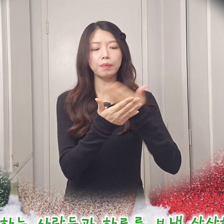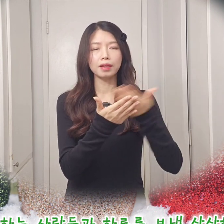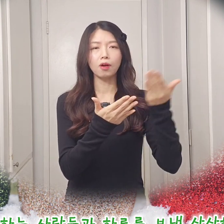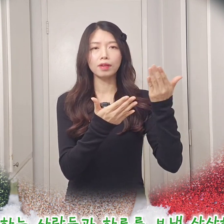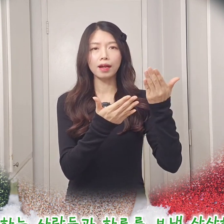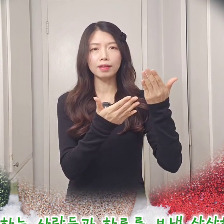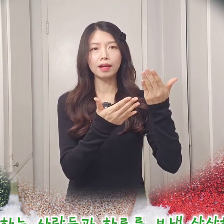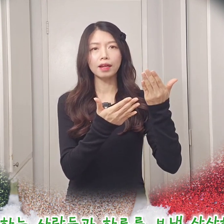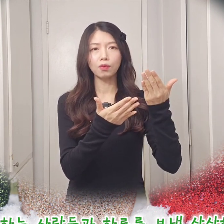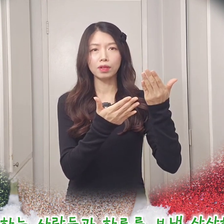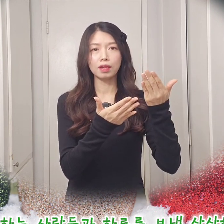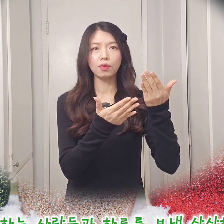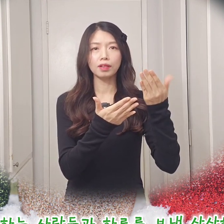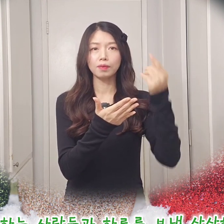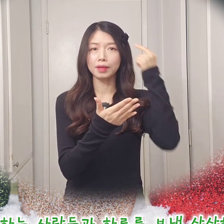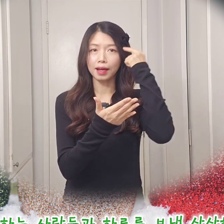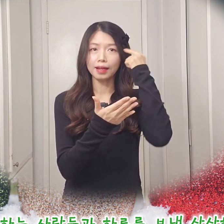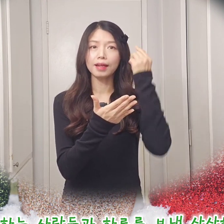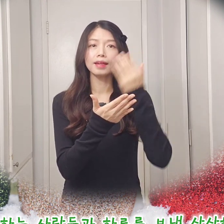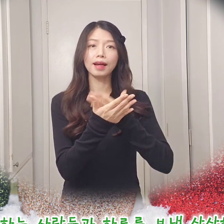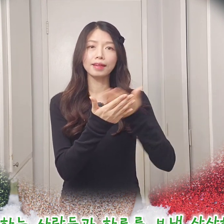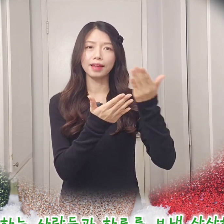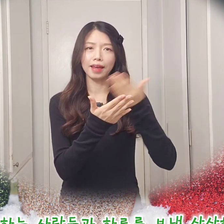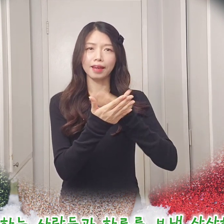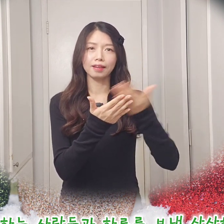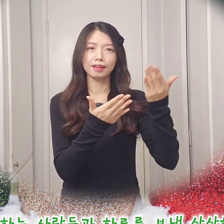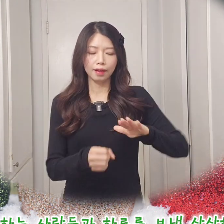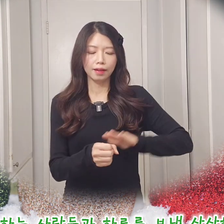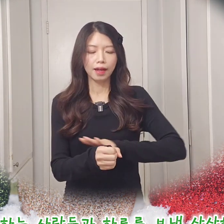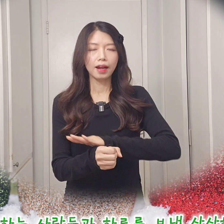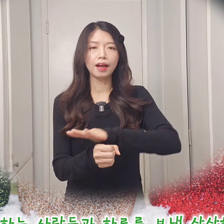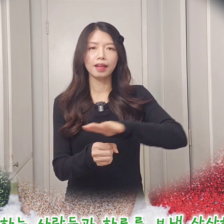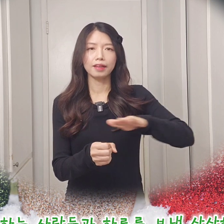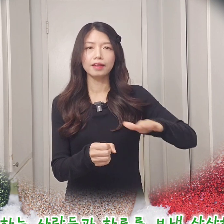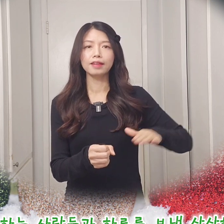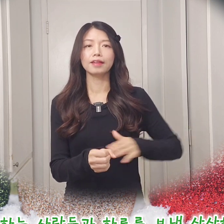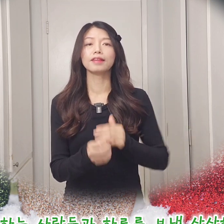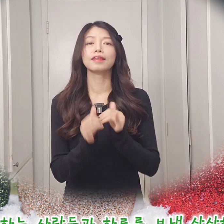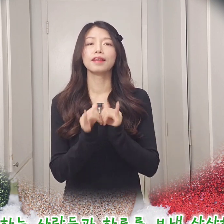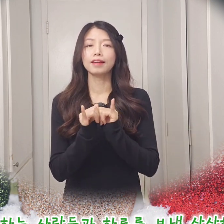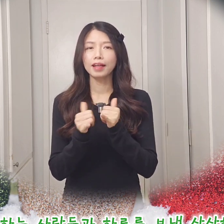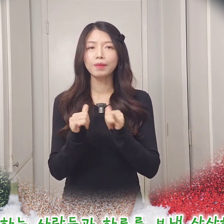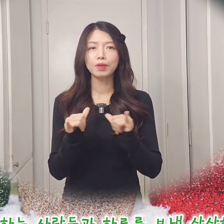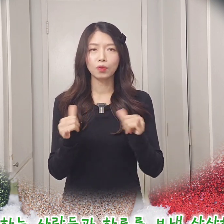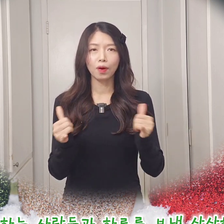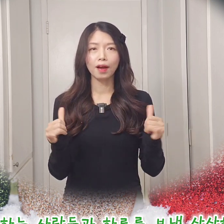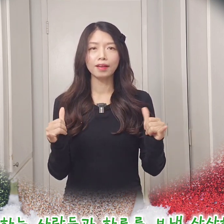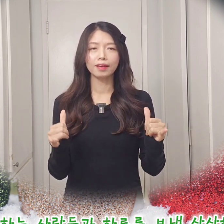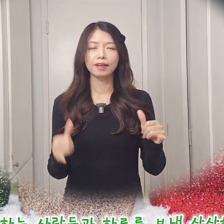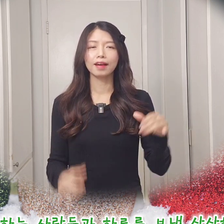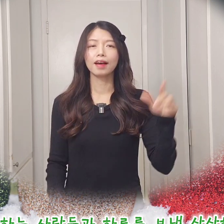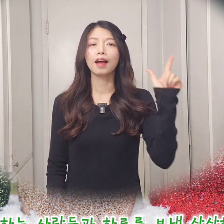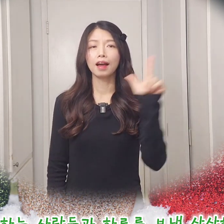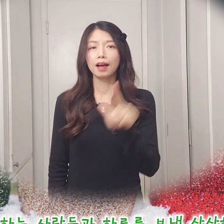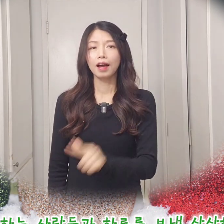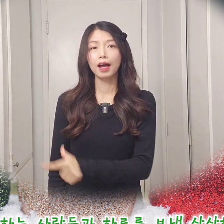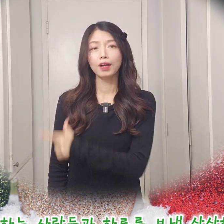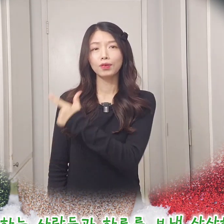합해서 상상이라고 한 뜻의 수어가 됩니다. 상상해. 사랑하는 사람들과